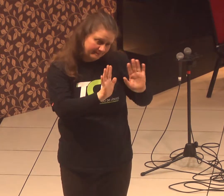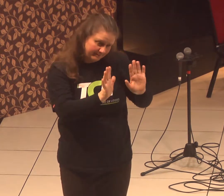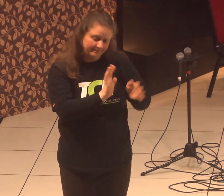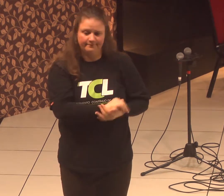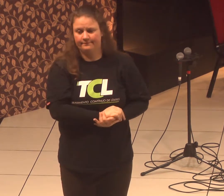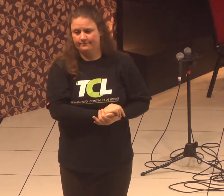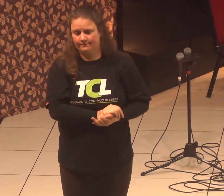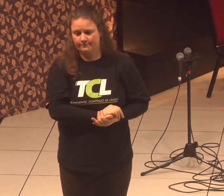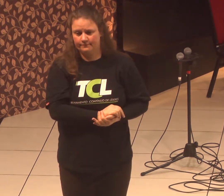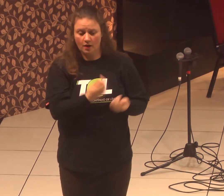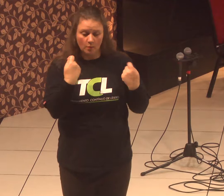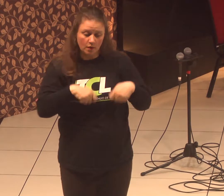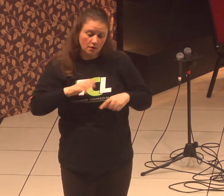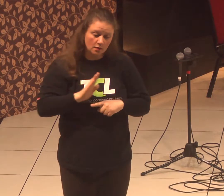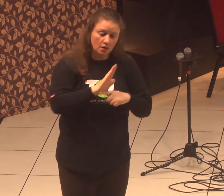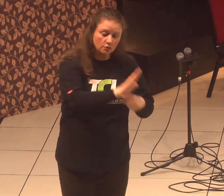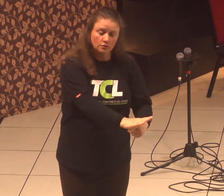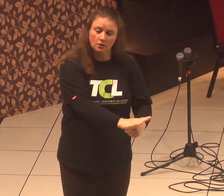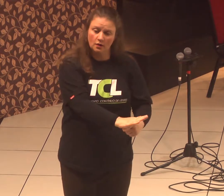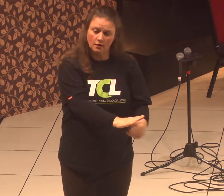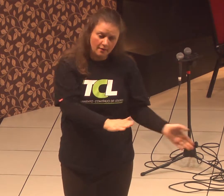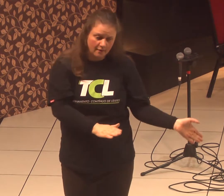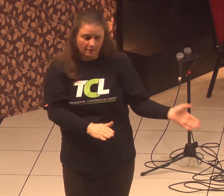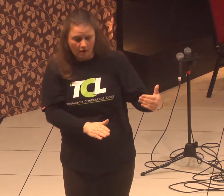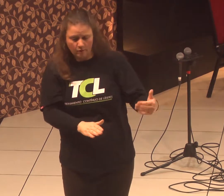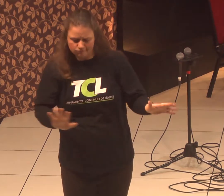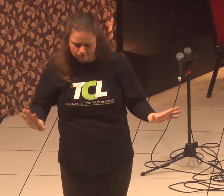A gente tem que ajudar as pessoas a andar na sua fé.